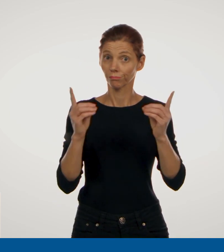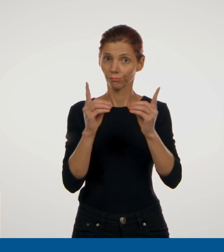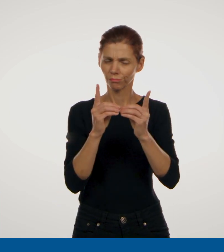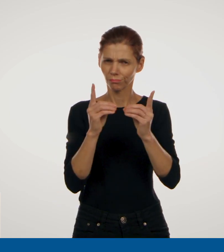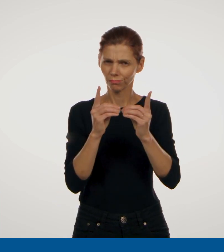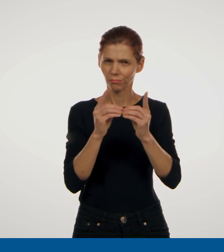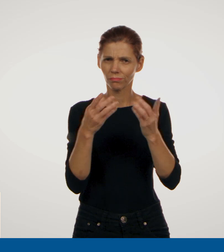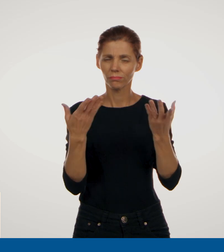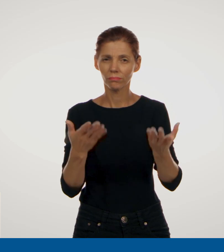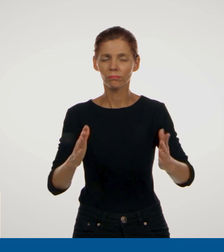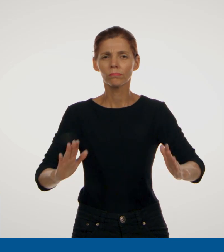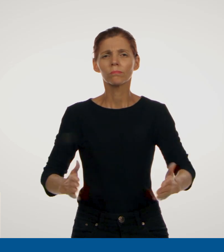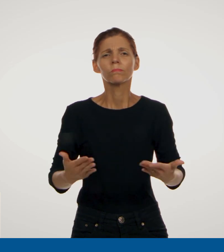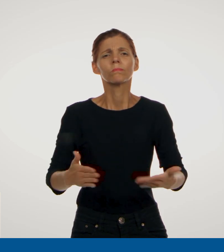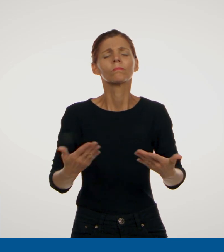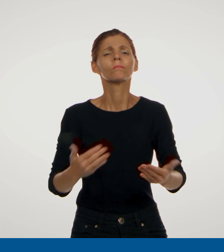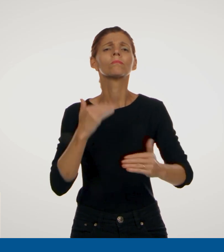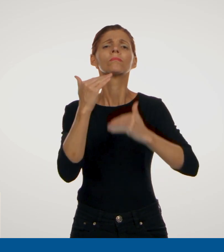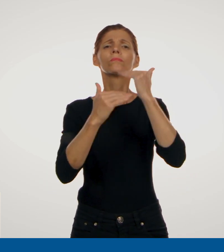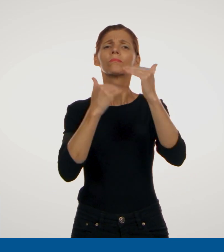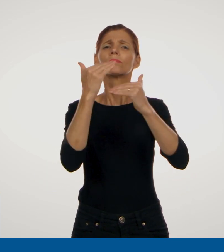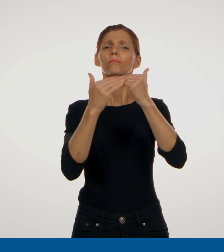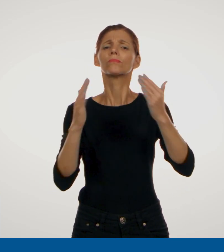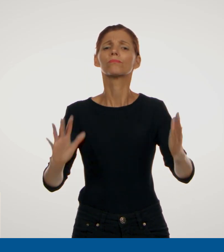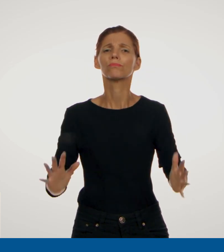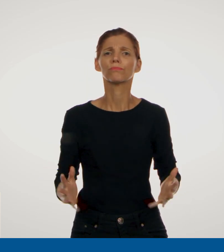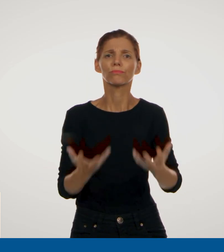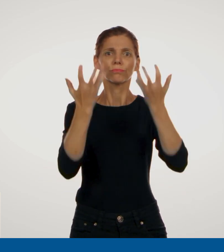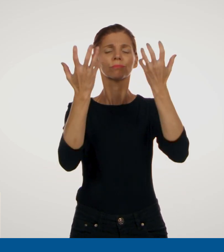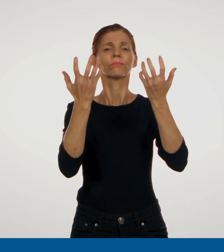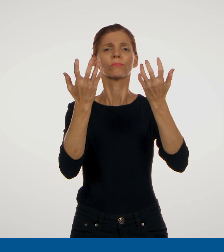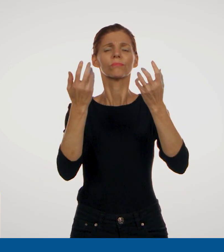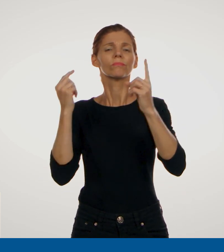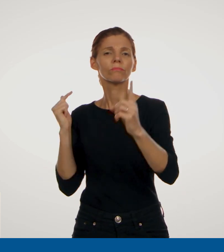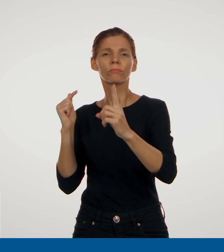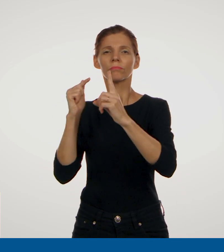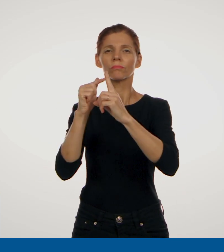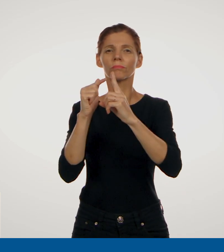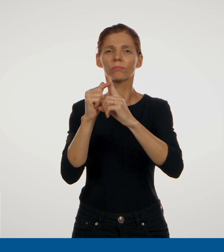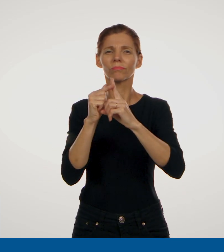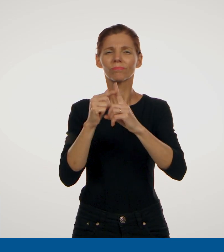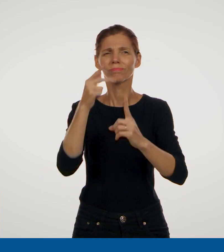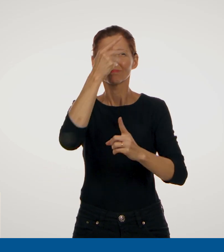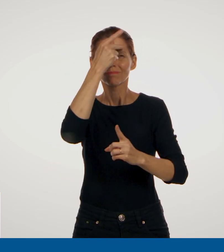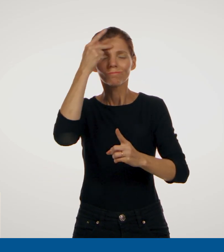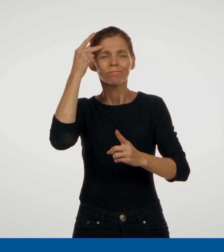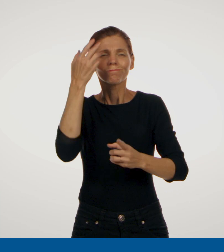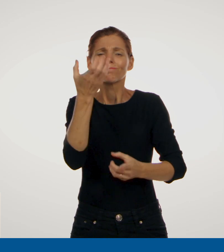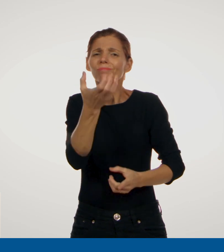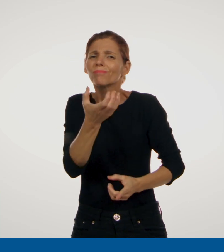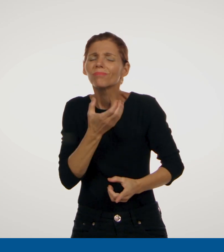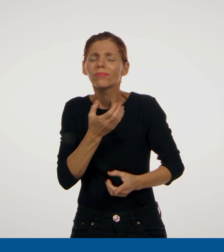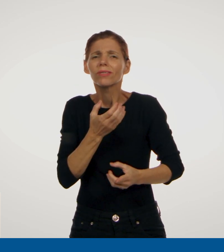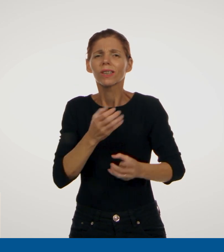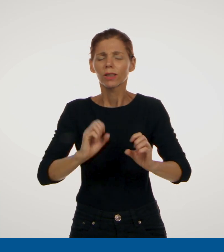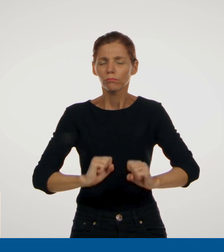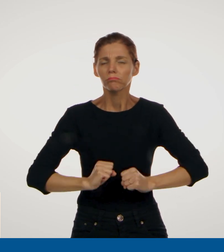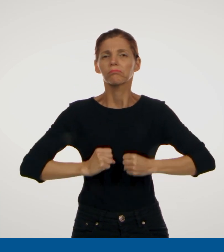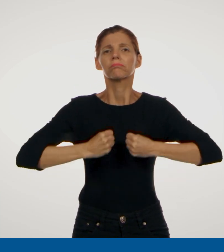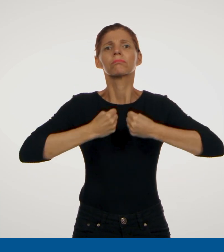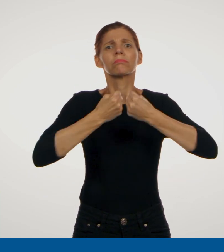Didaticamente, motivação é o processo de incentivo destinado a desencadear impulsos no indivíduo, a fim de